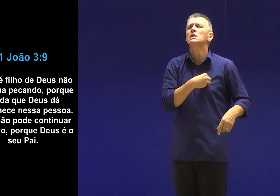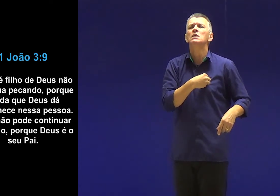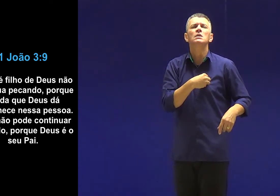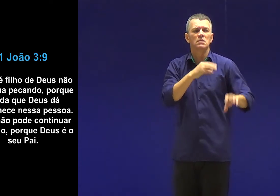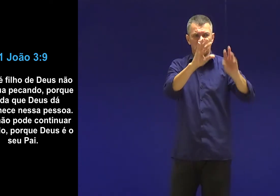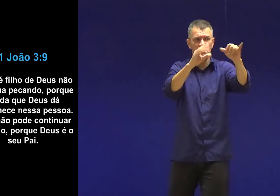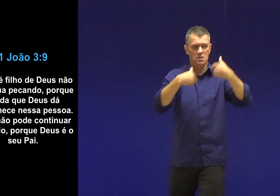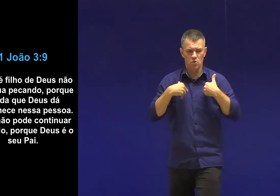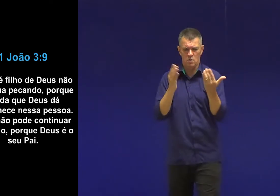gente?